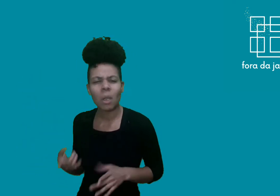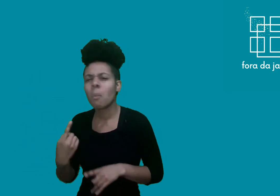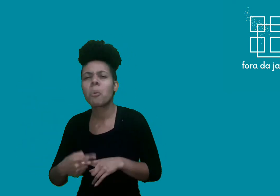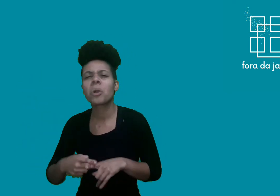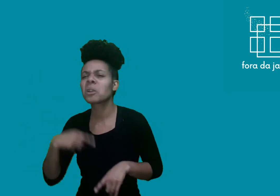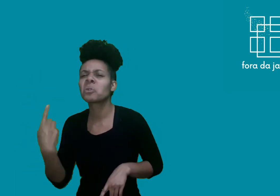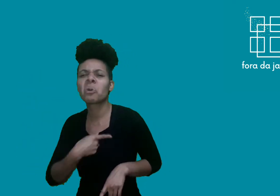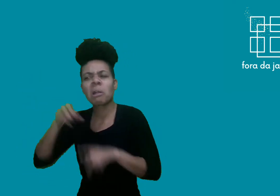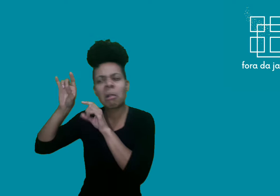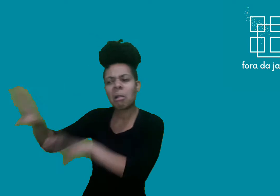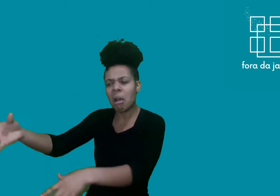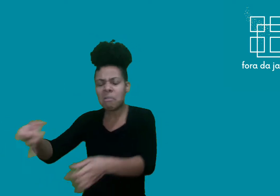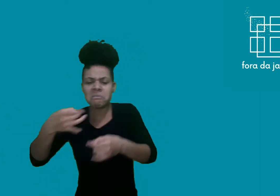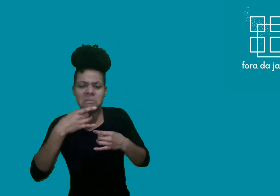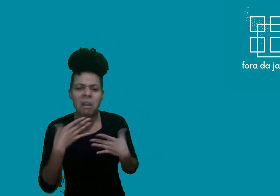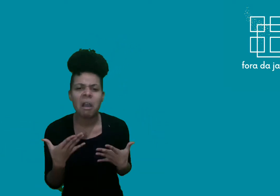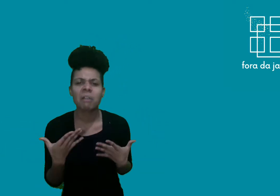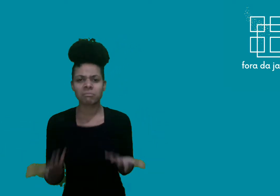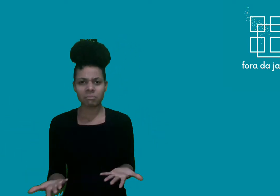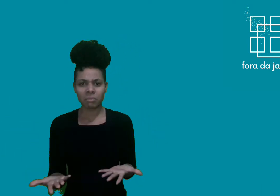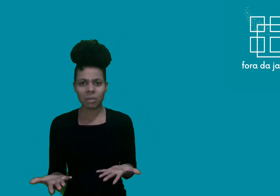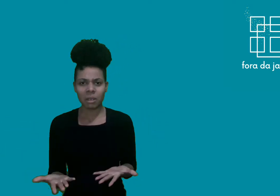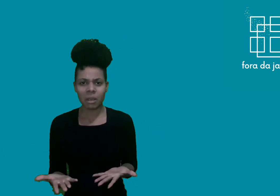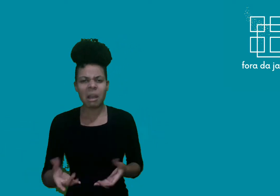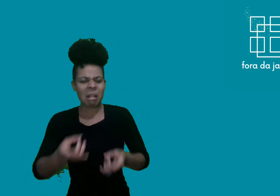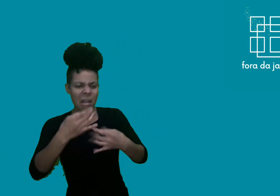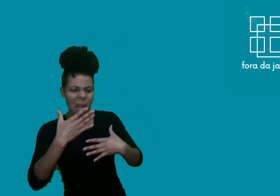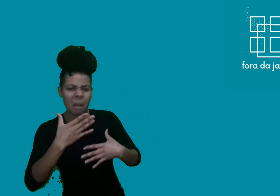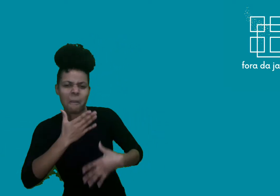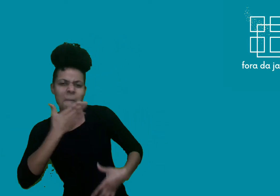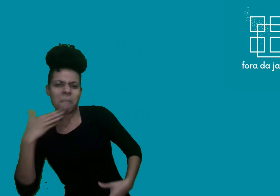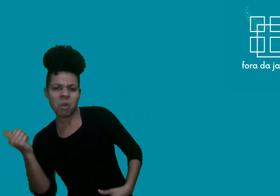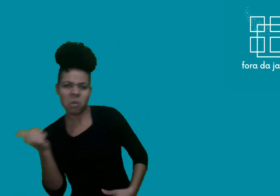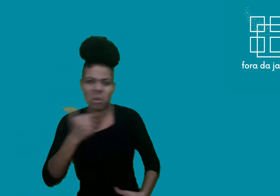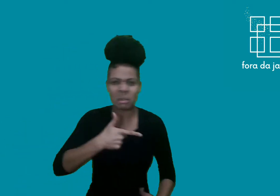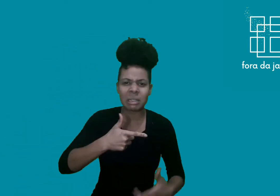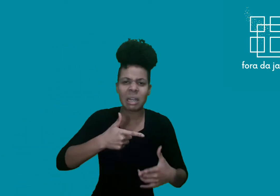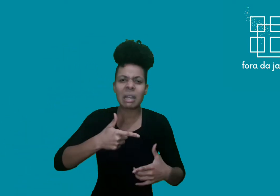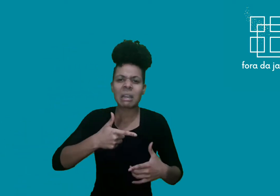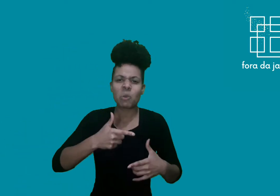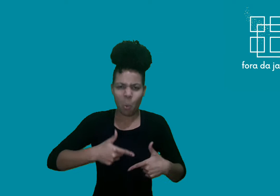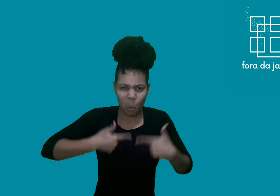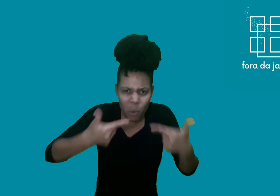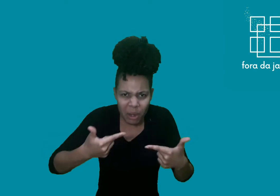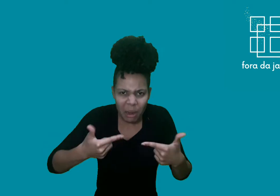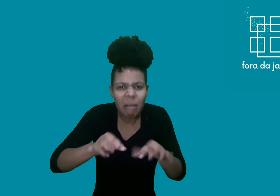crises existenciais, né? Uhum. A gente passa por essas fases. Então a gente sempre fala aí da crise dos 20, a crise